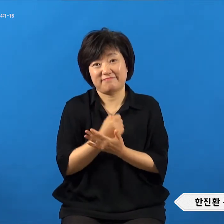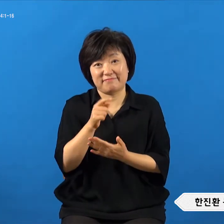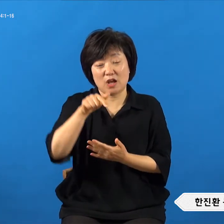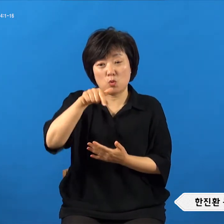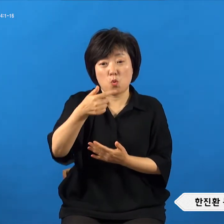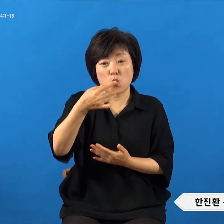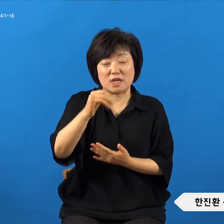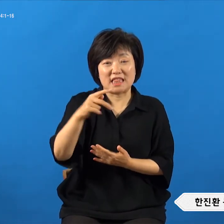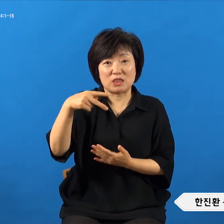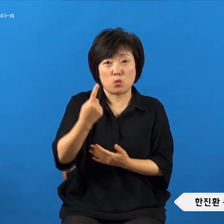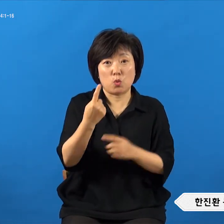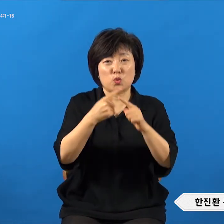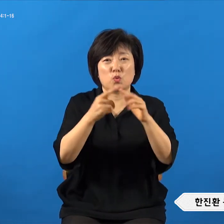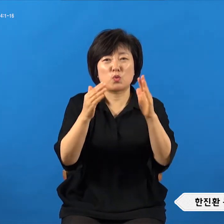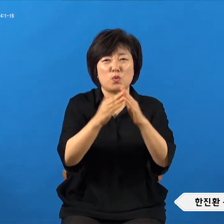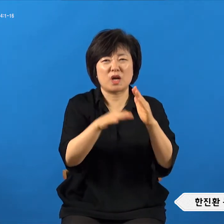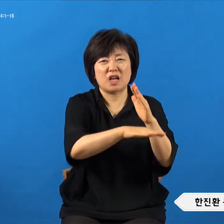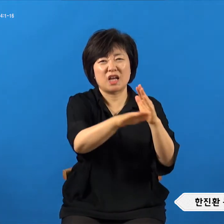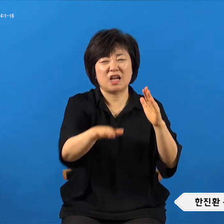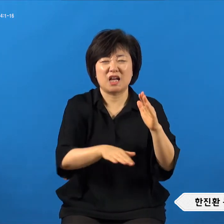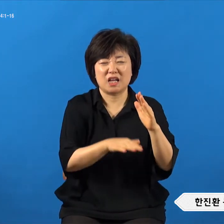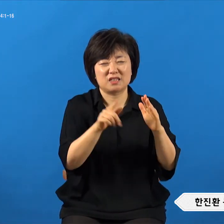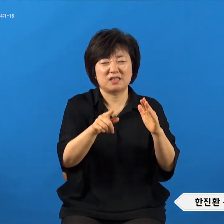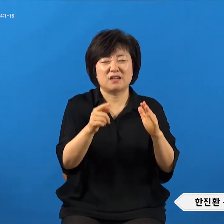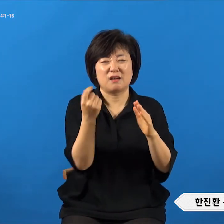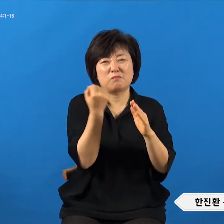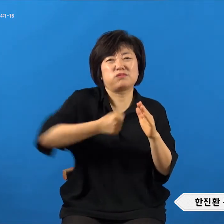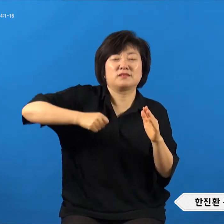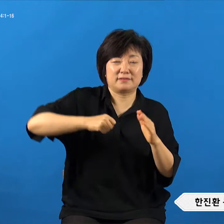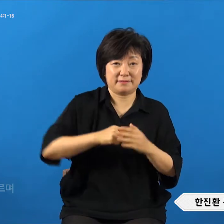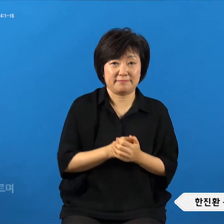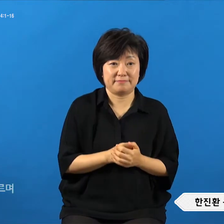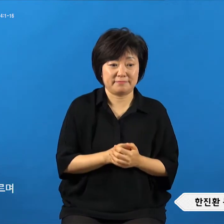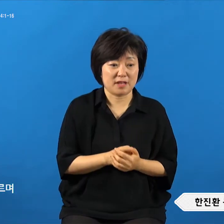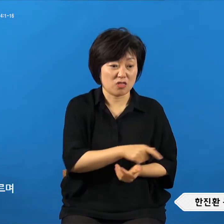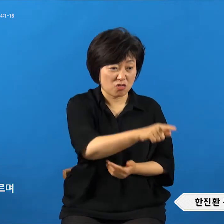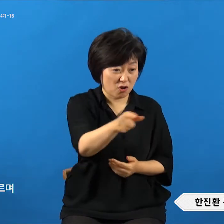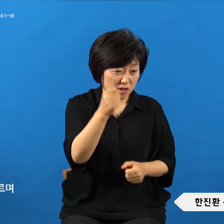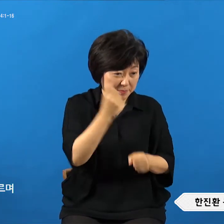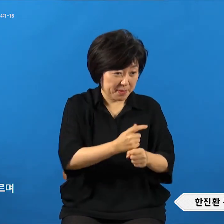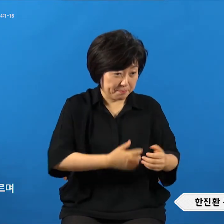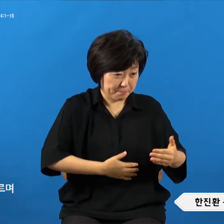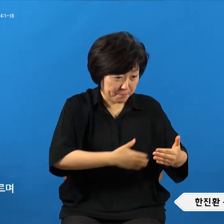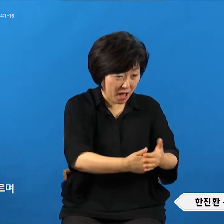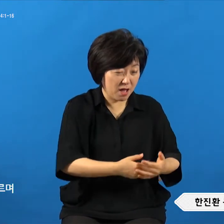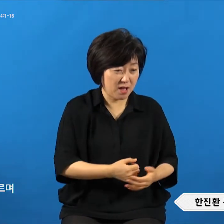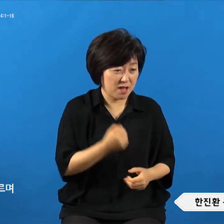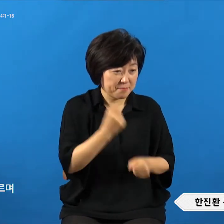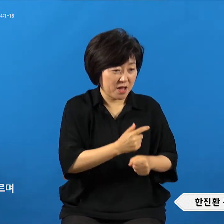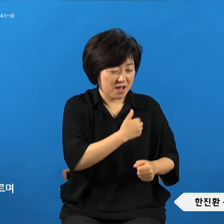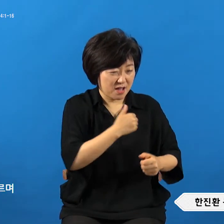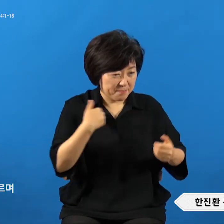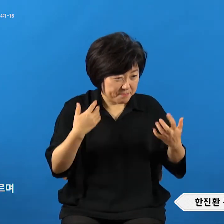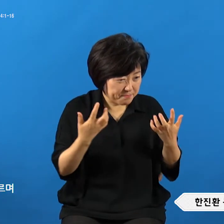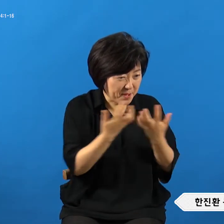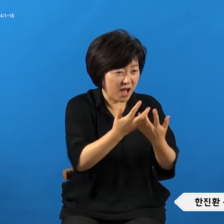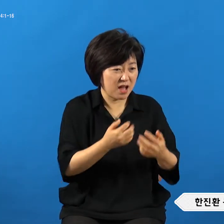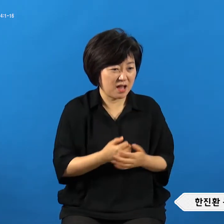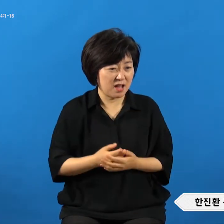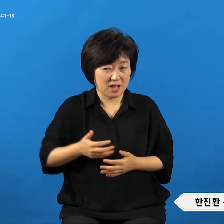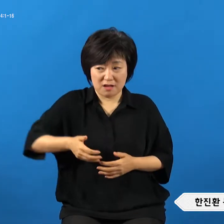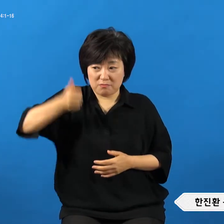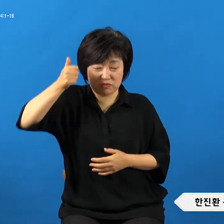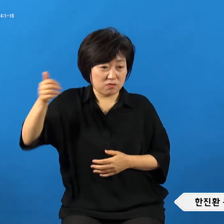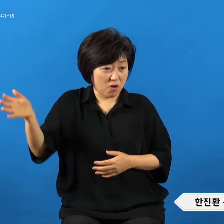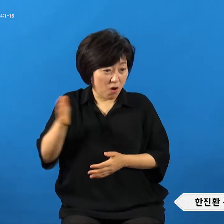유감스럽게도 고린도 교인들은 그러지를 못했습니다. 8절에 보면 너희가 이미 배부르며 이미 풍성하며 우리